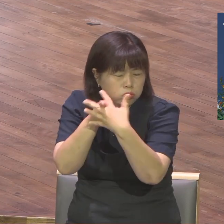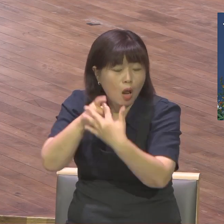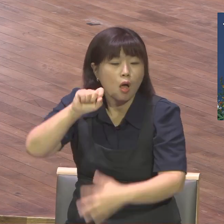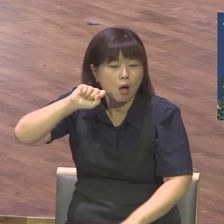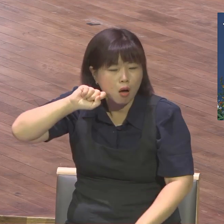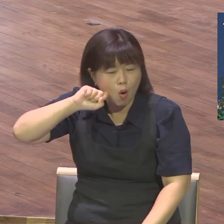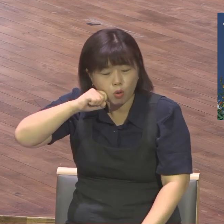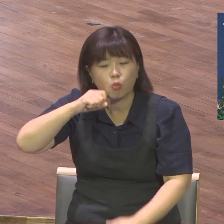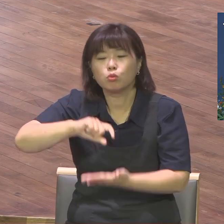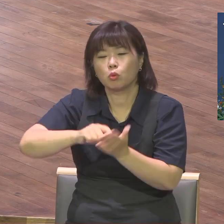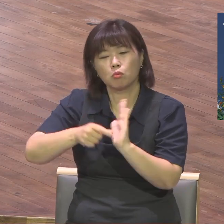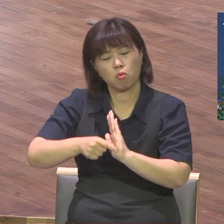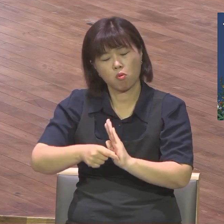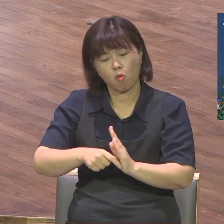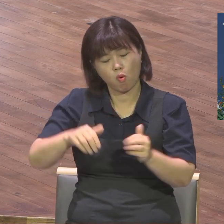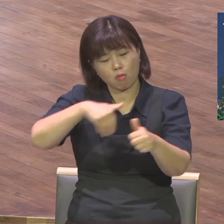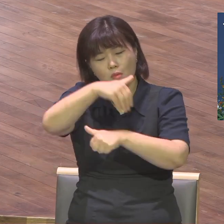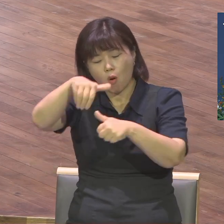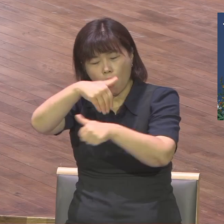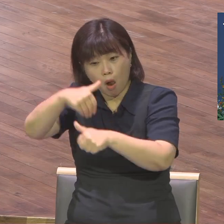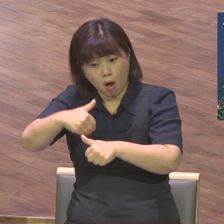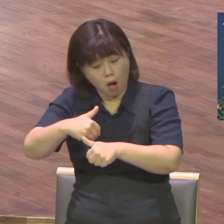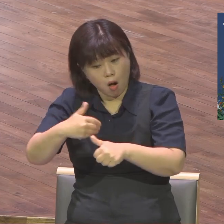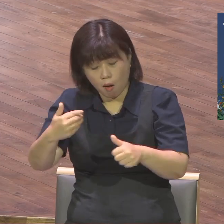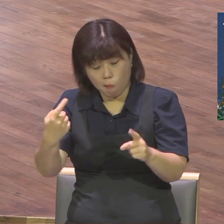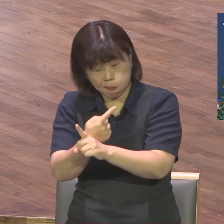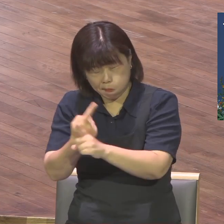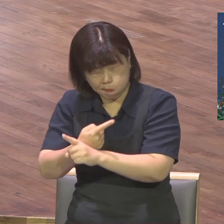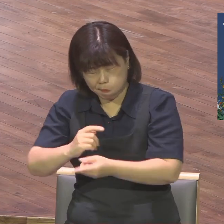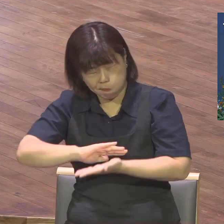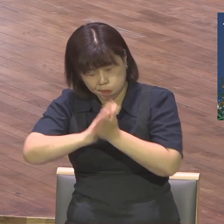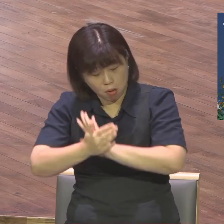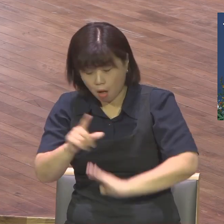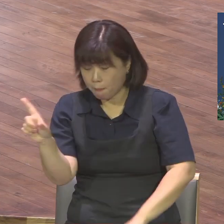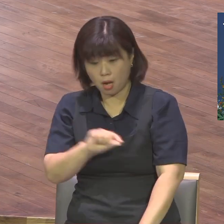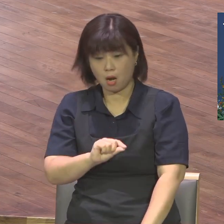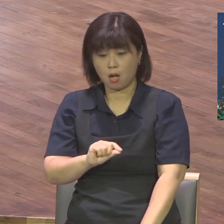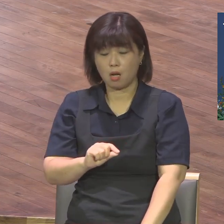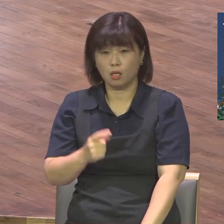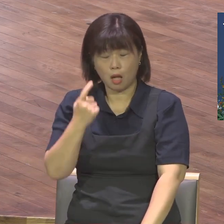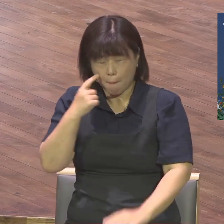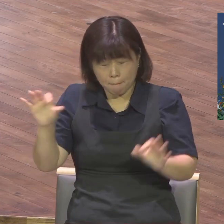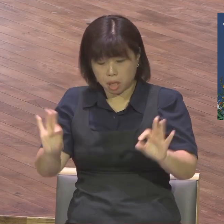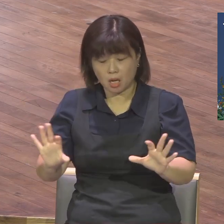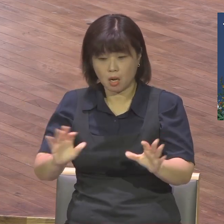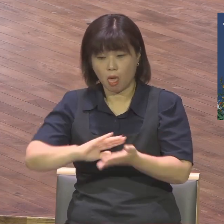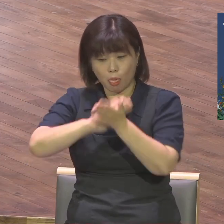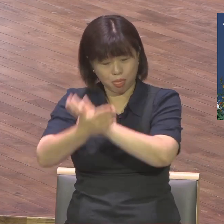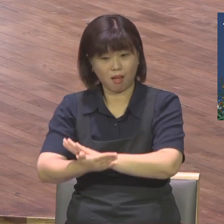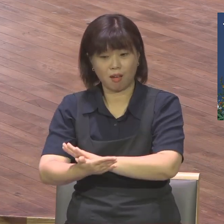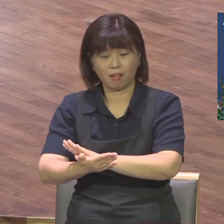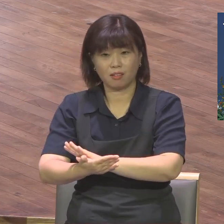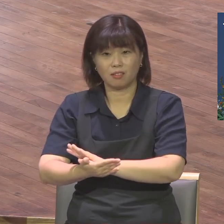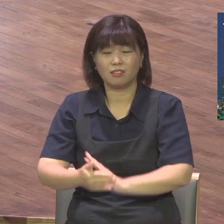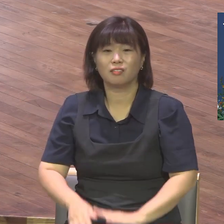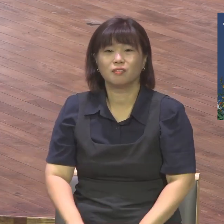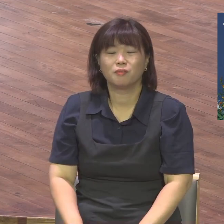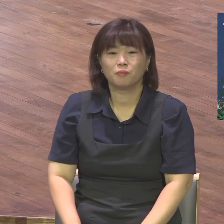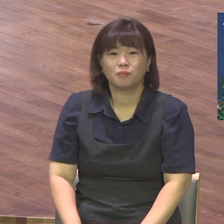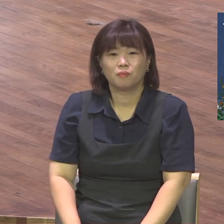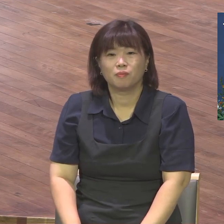있습니다. 그런데 이와는 더불어 이 세상 문화도 심각하게 지금 많이 변화되고